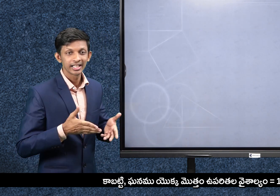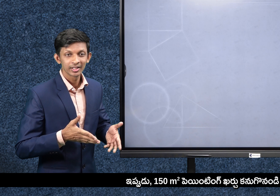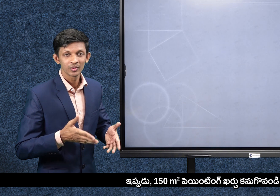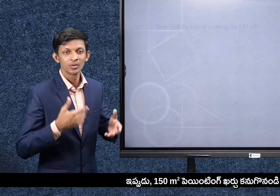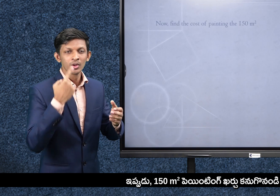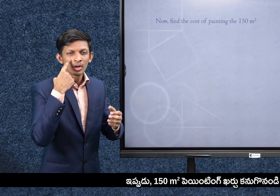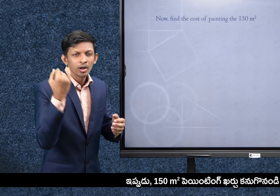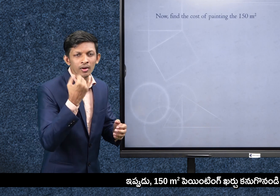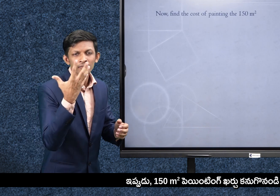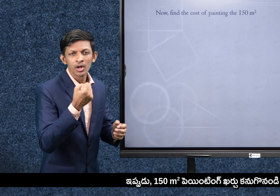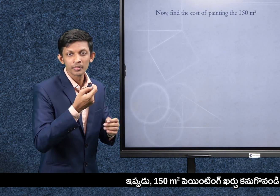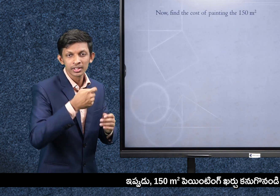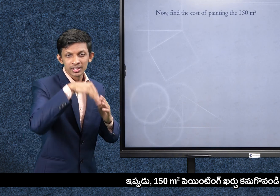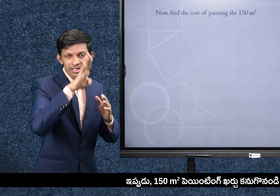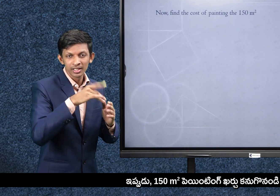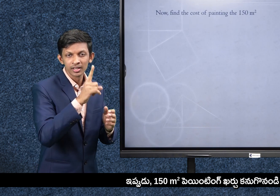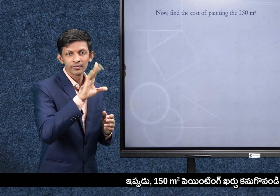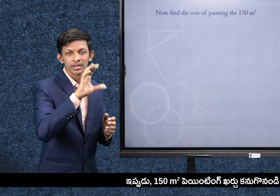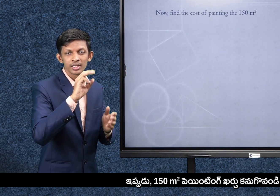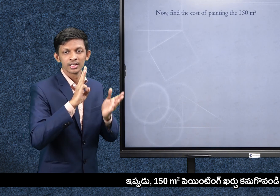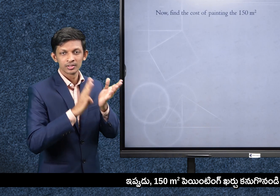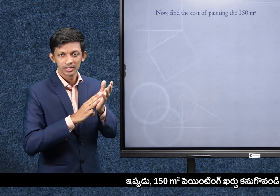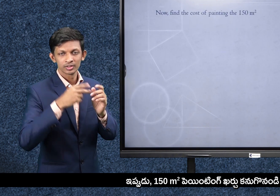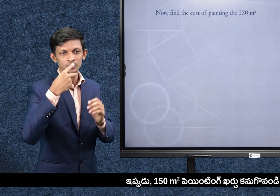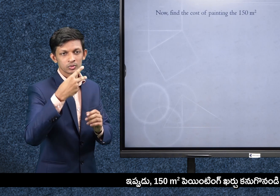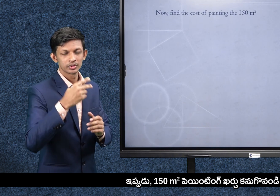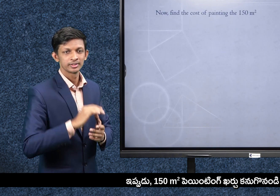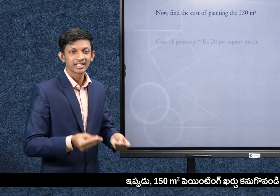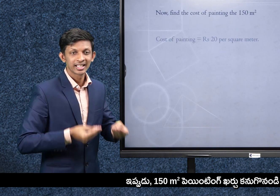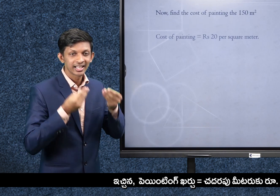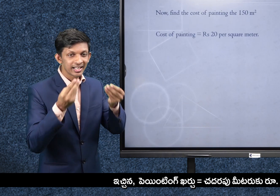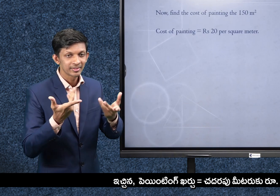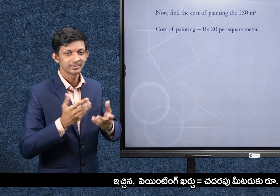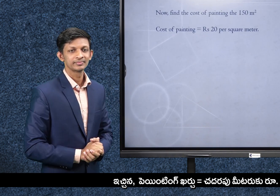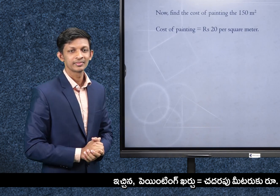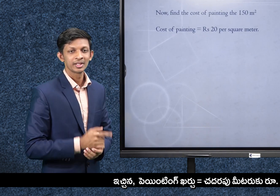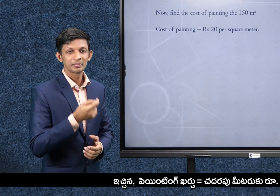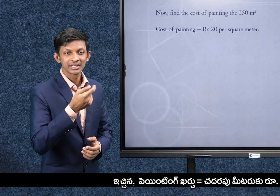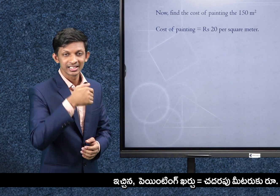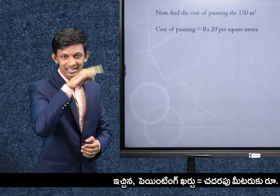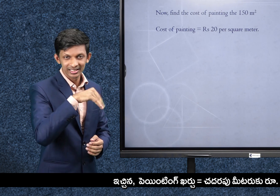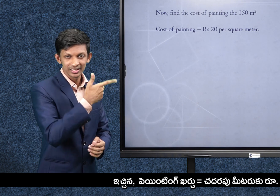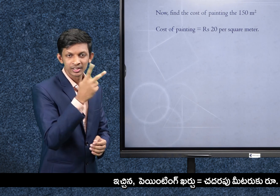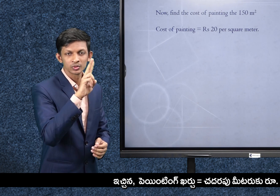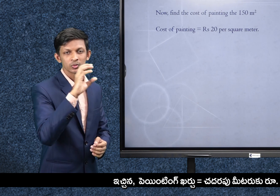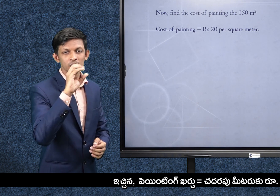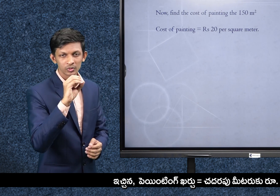ఇప్పుడు 150 మీటర్ల పెయింటింగ్ ఖర్చు కనుక్కోండి. ఇచ్చిన పెయింటింగ్ ఖర్చు చదరపు